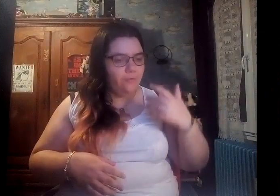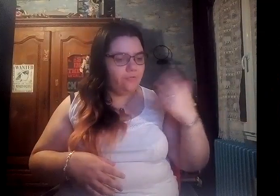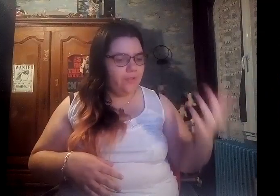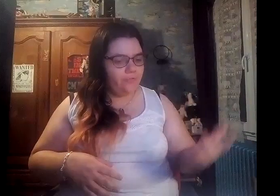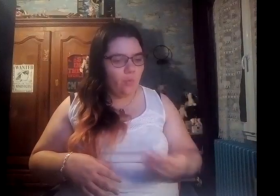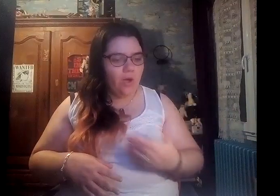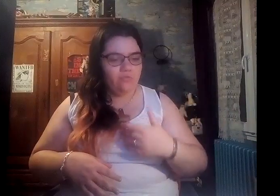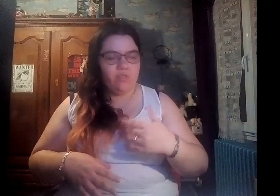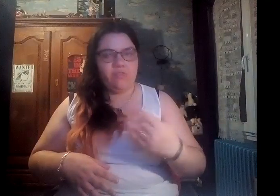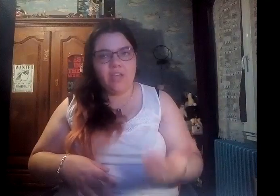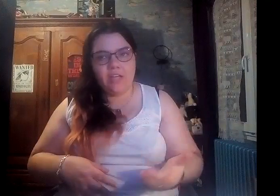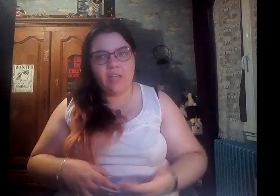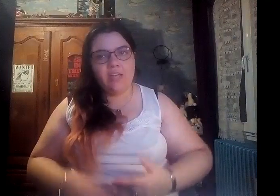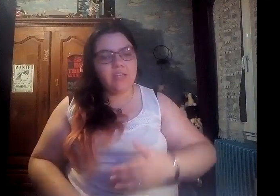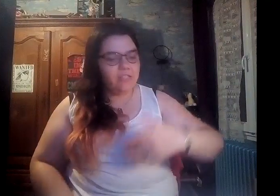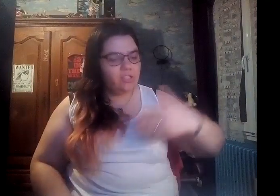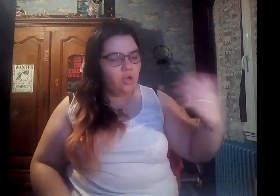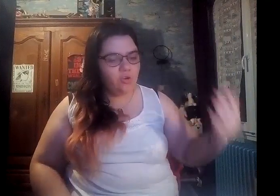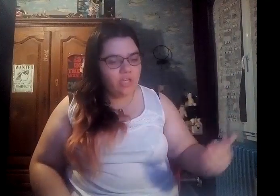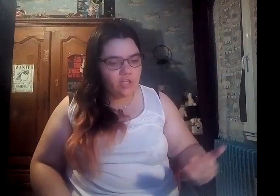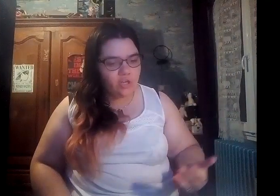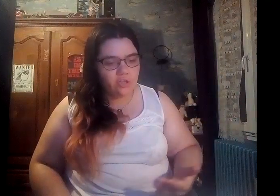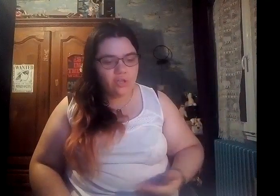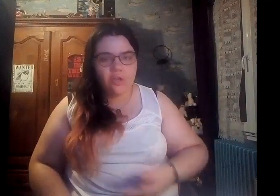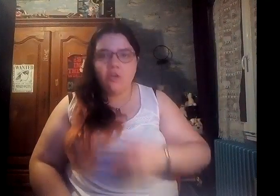fnaf 3 fnaf 4 si je store location